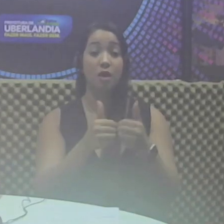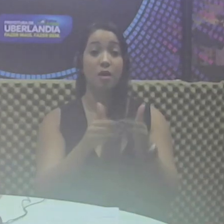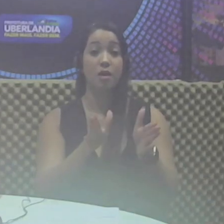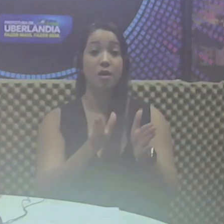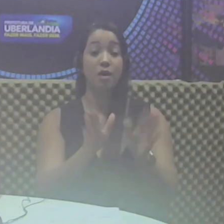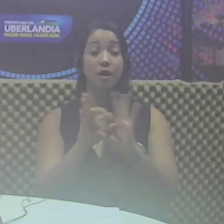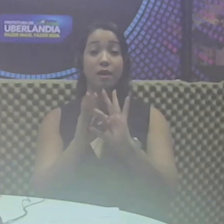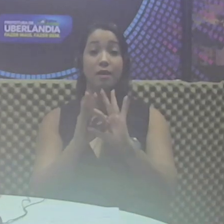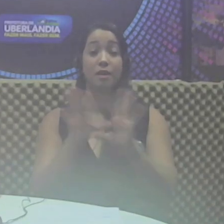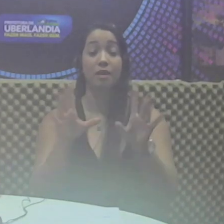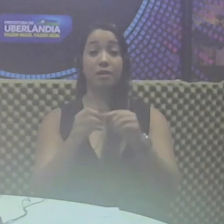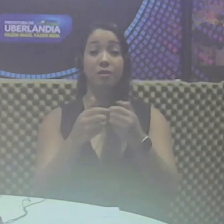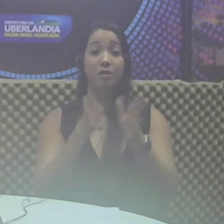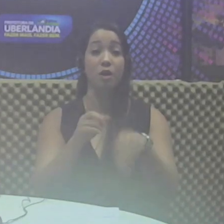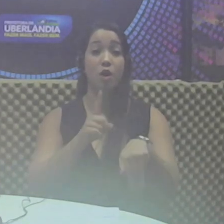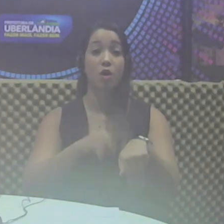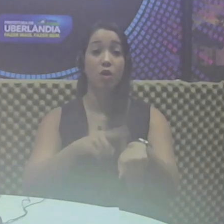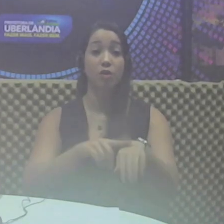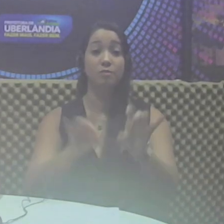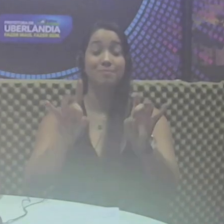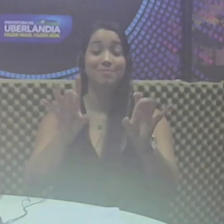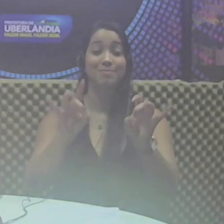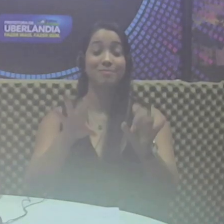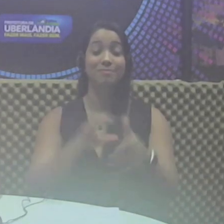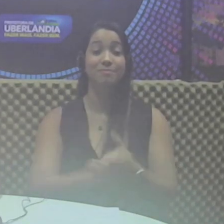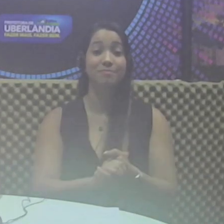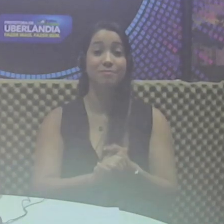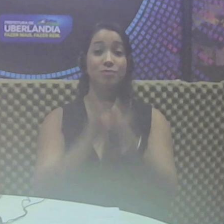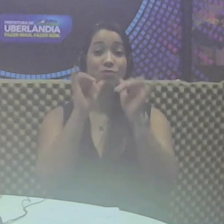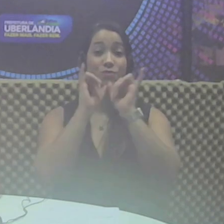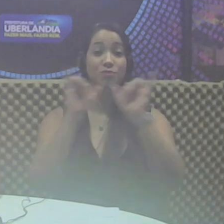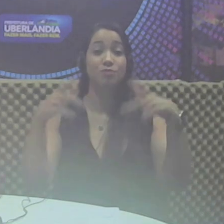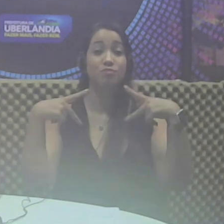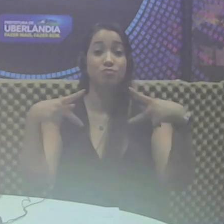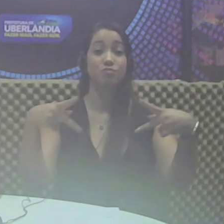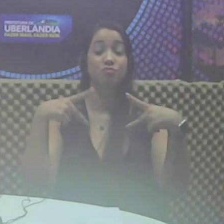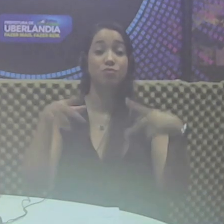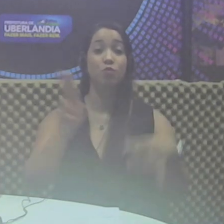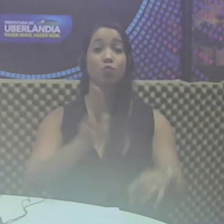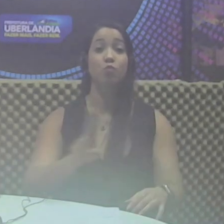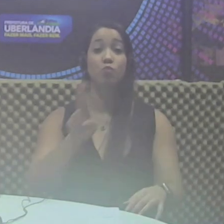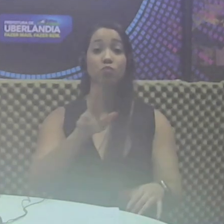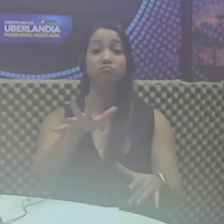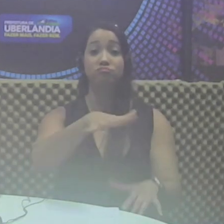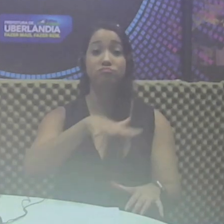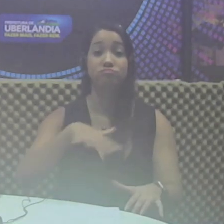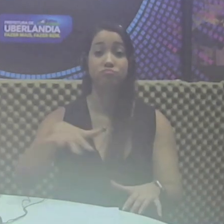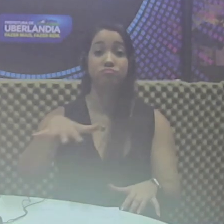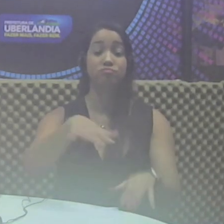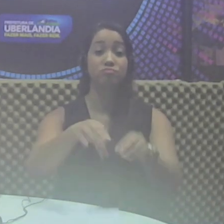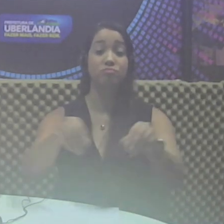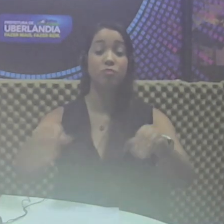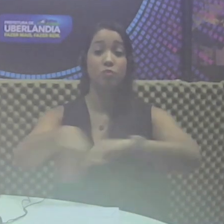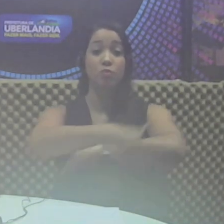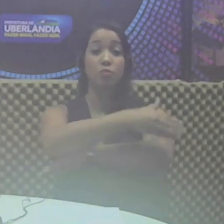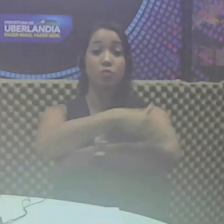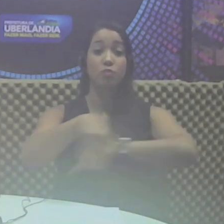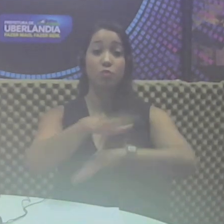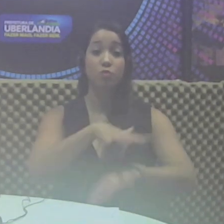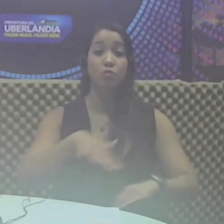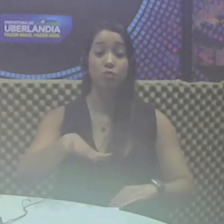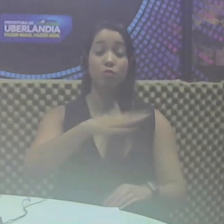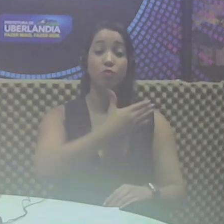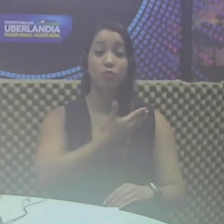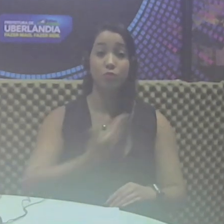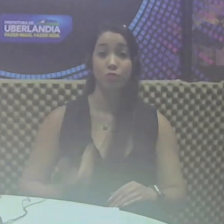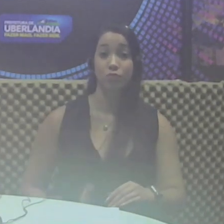licença para funcionamento em horário especial, de publicidade e de uso e ocupação do solo nas vias e logradouros